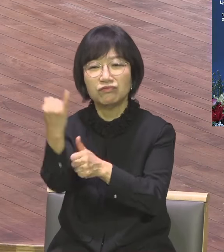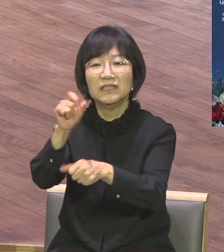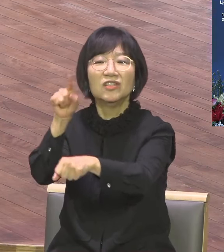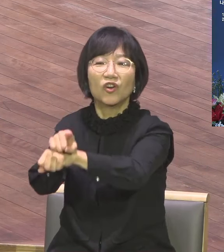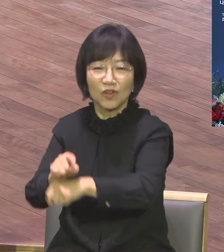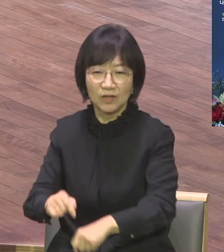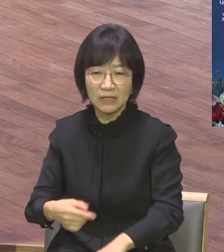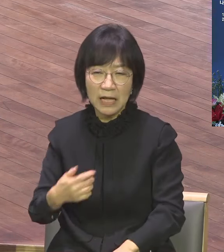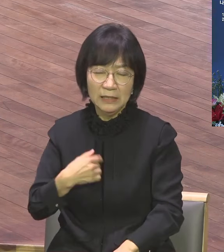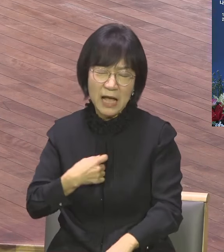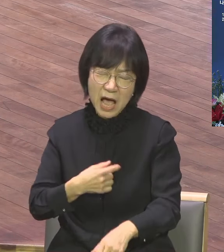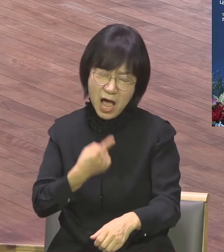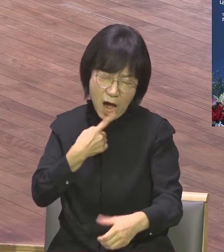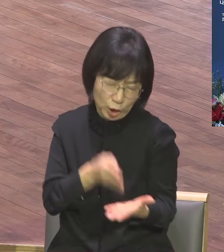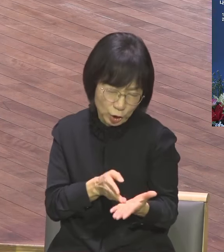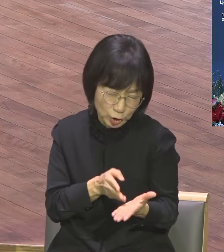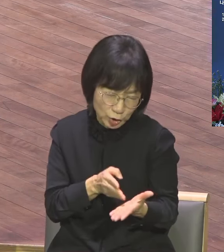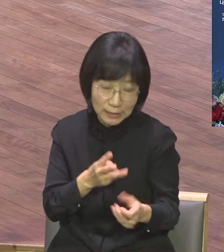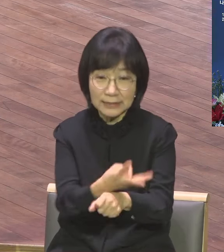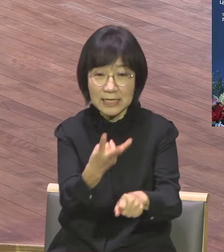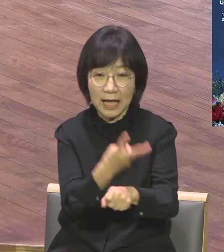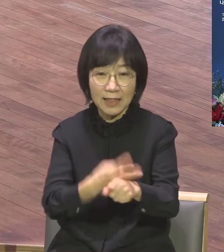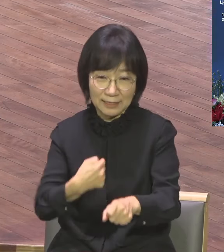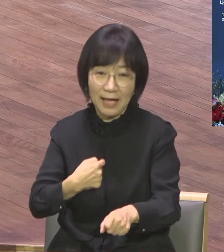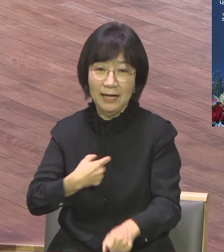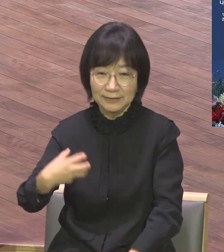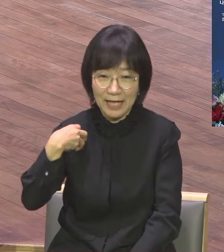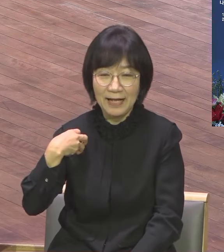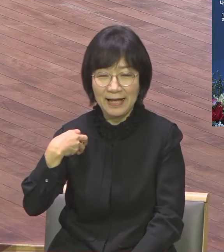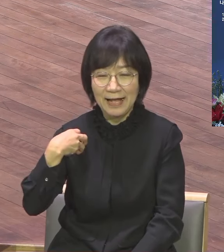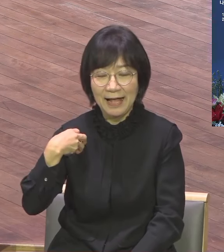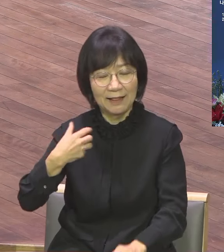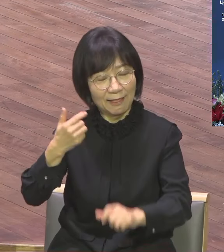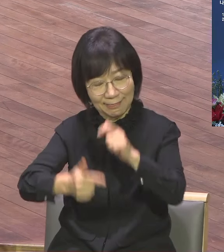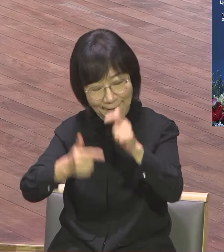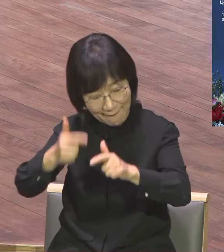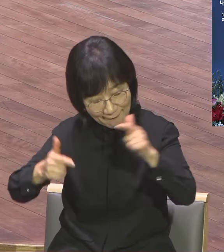하나님과 원수가 되어버린 사건입니다. 하나님과 원수가 되어버린.